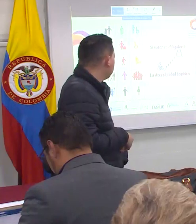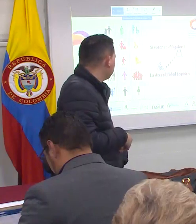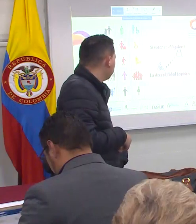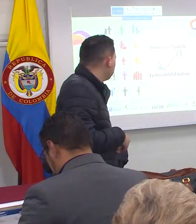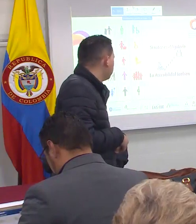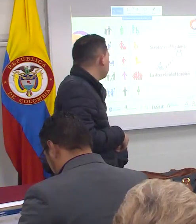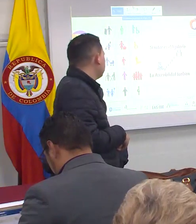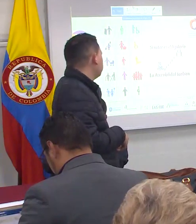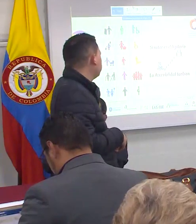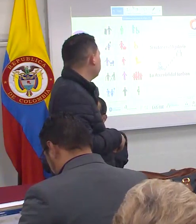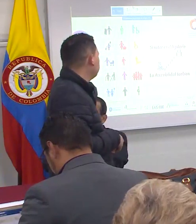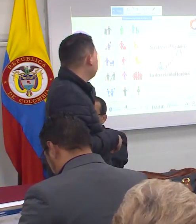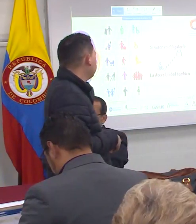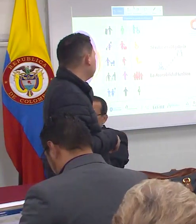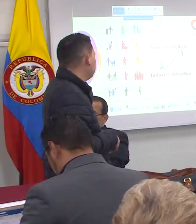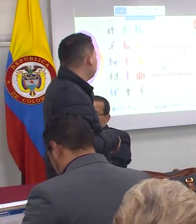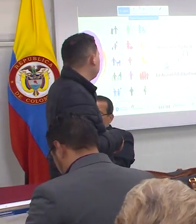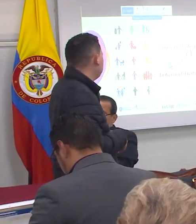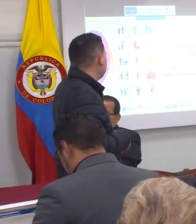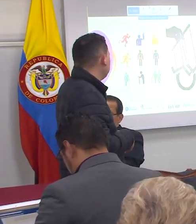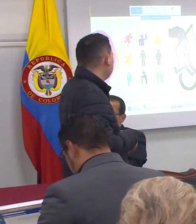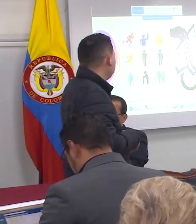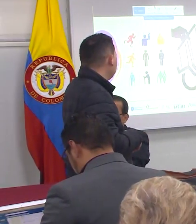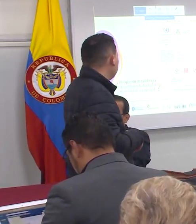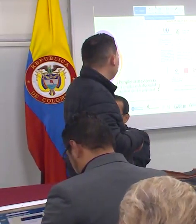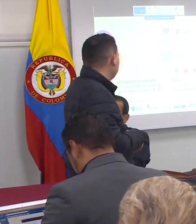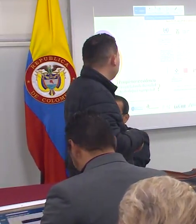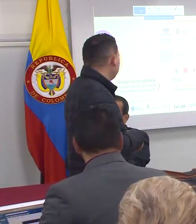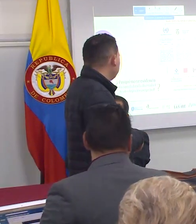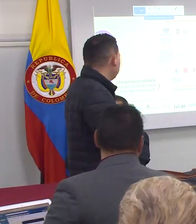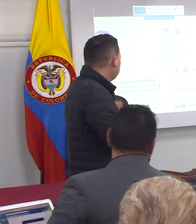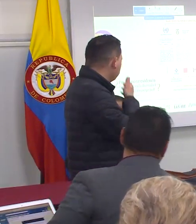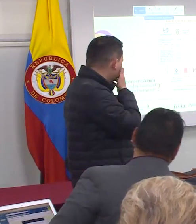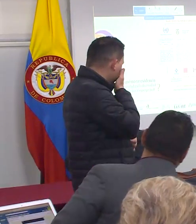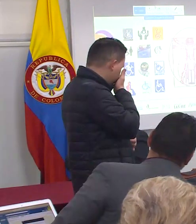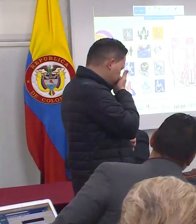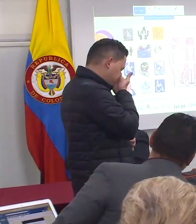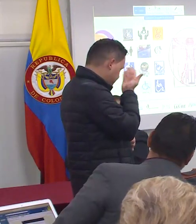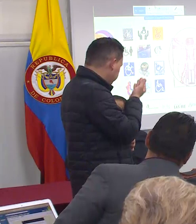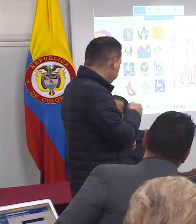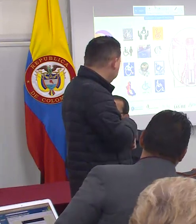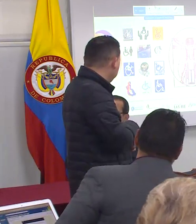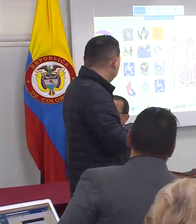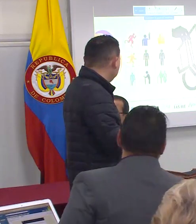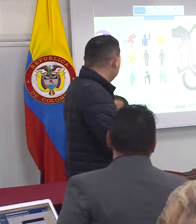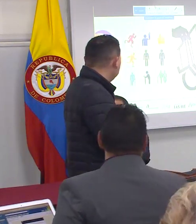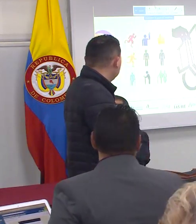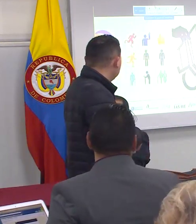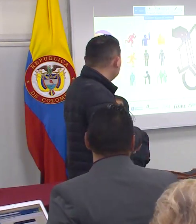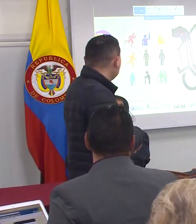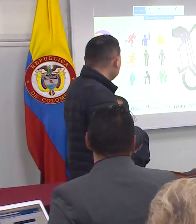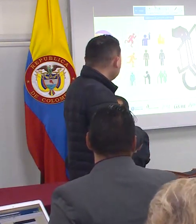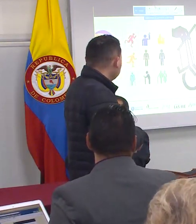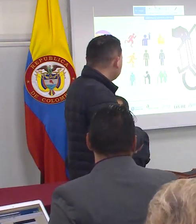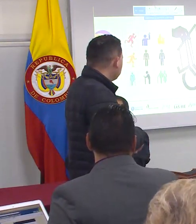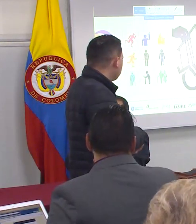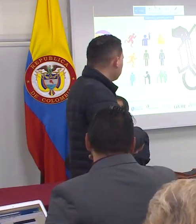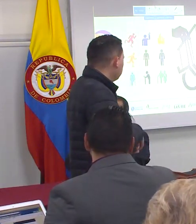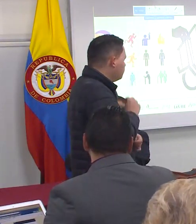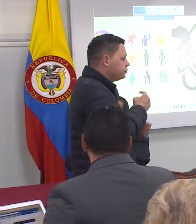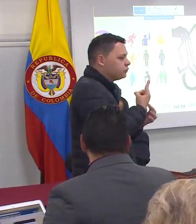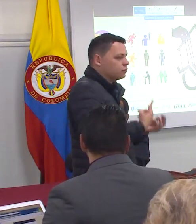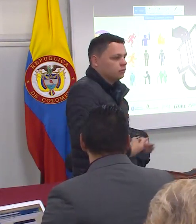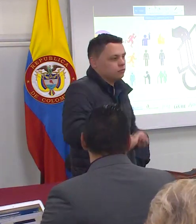algunas personas miren esto es inconcebible a este que puse aquí un poquitico a veces los